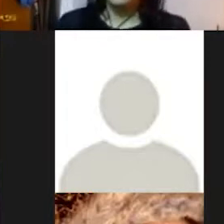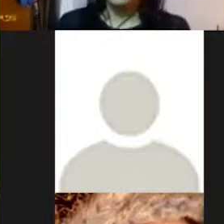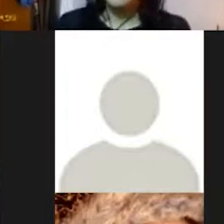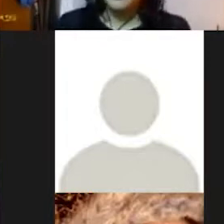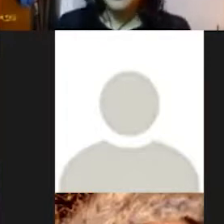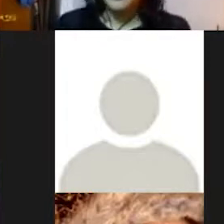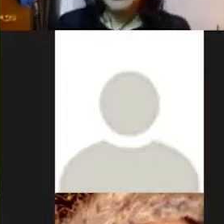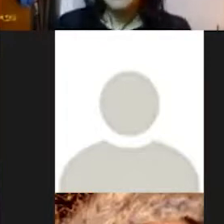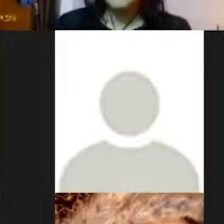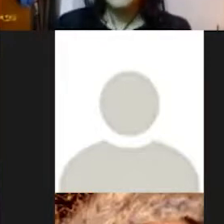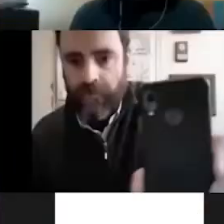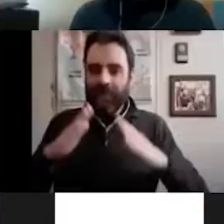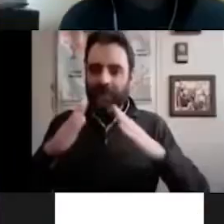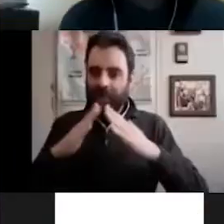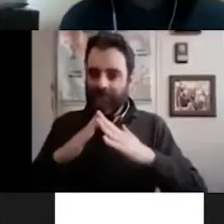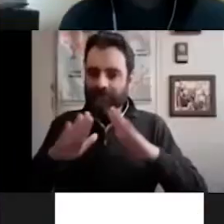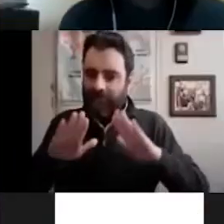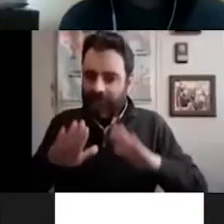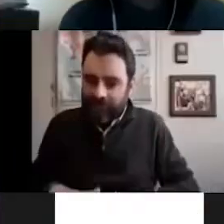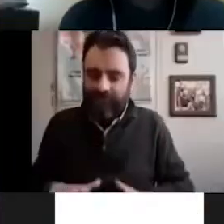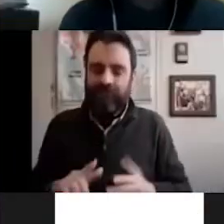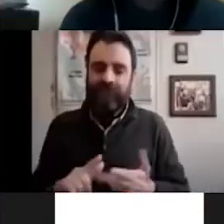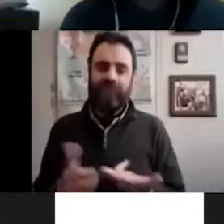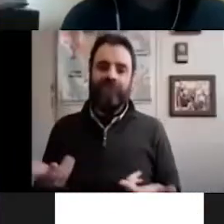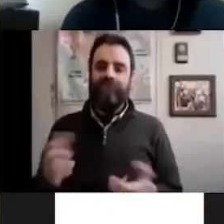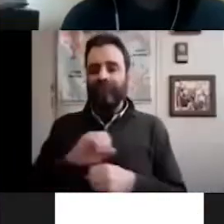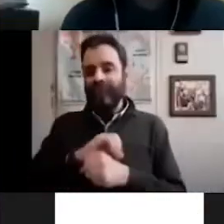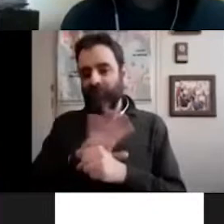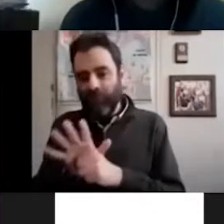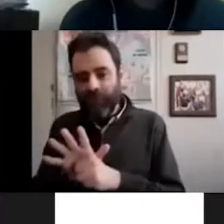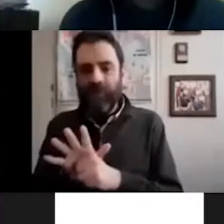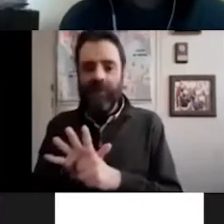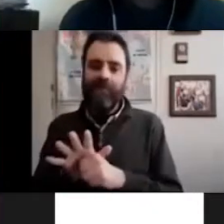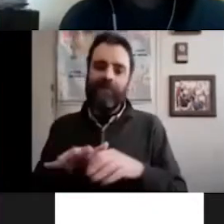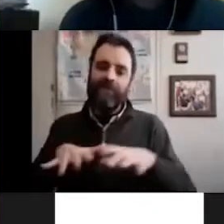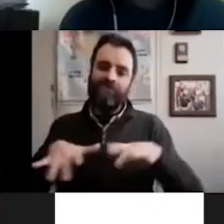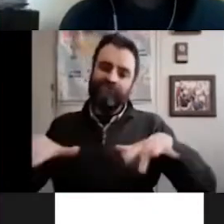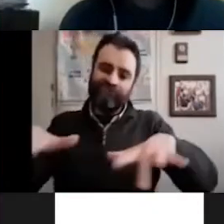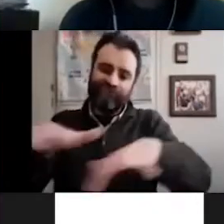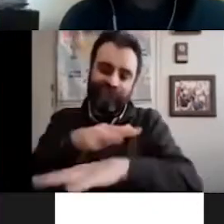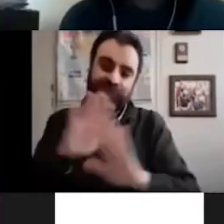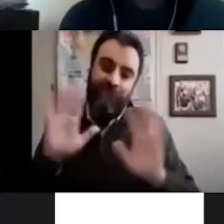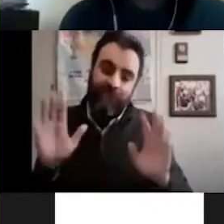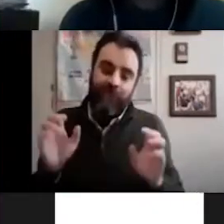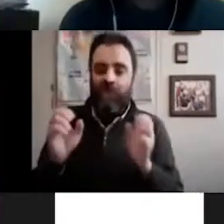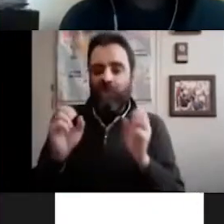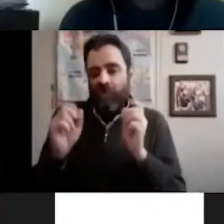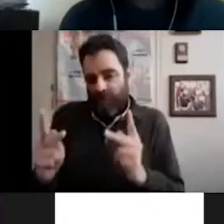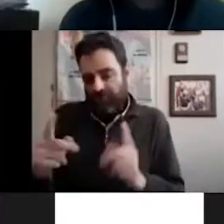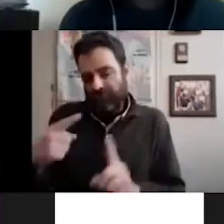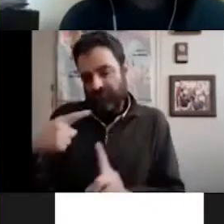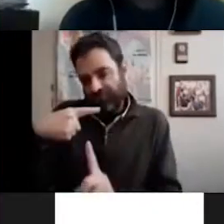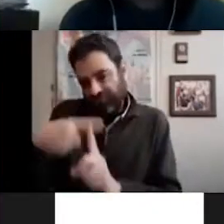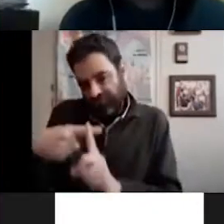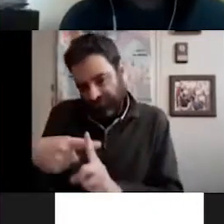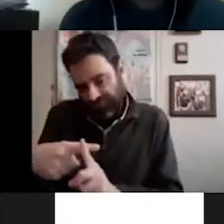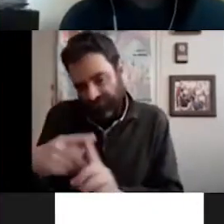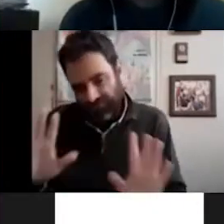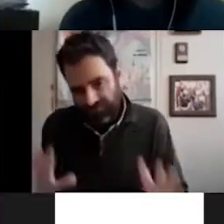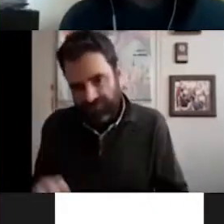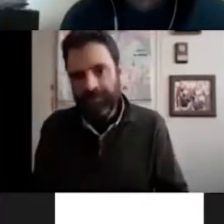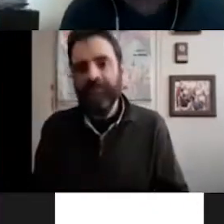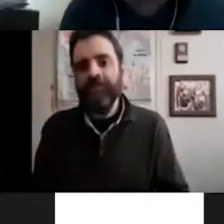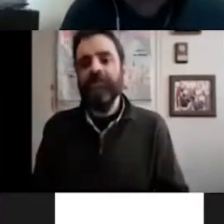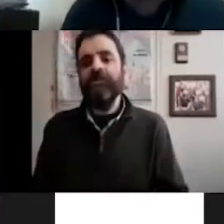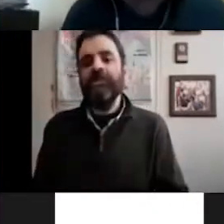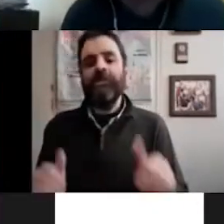Aquí, de aquí en adelante, en mucho tiempo va a ser difícil. Estamos en casa, nos estamos cuidando por el coronavirus, dice, por toda esta situación.